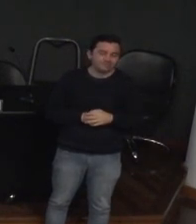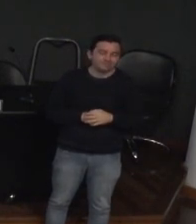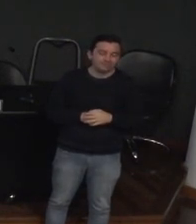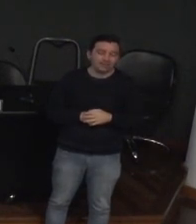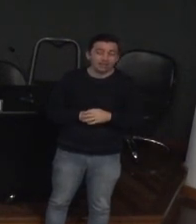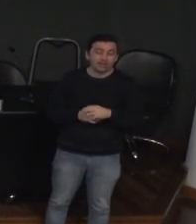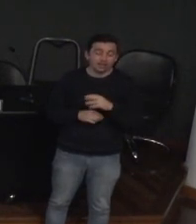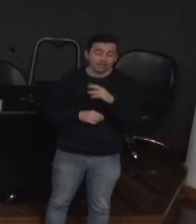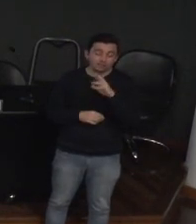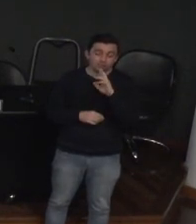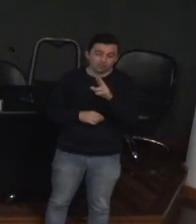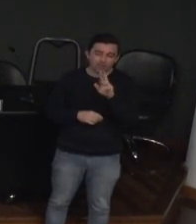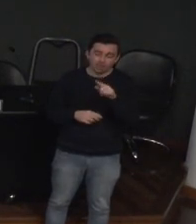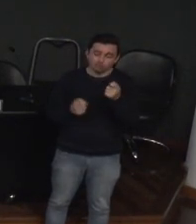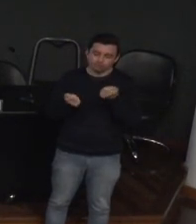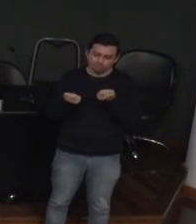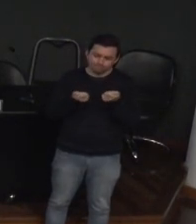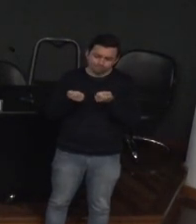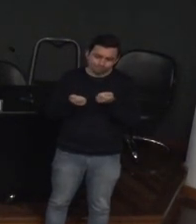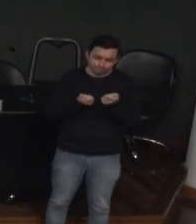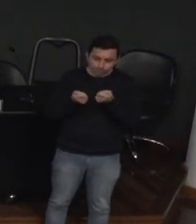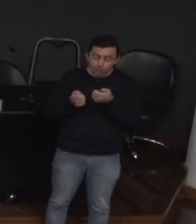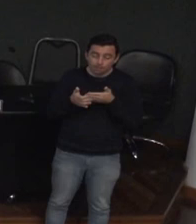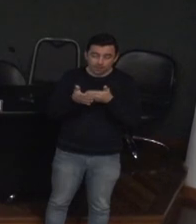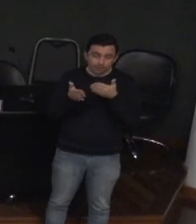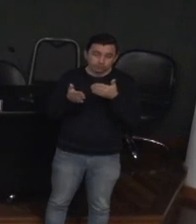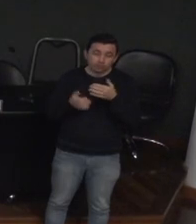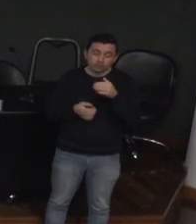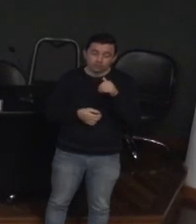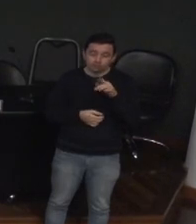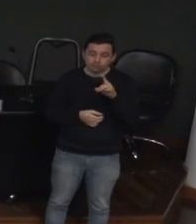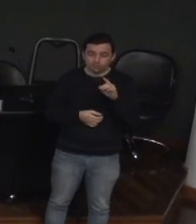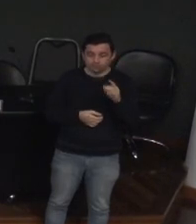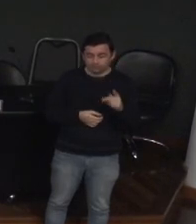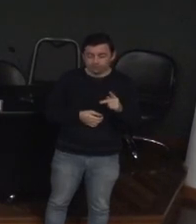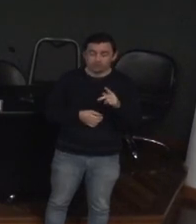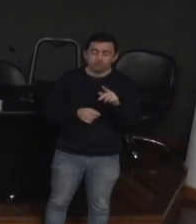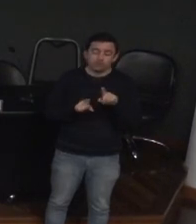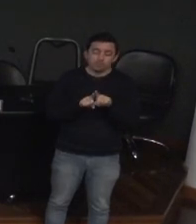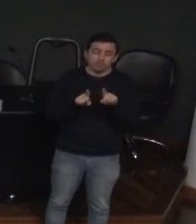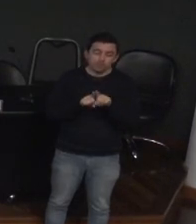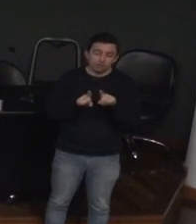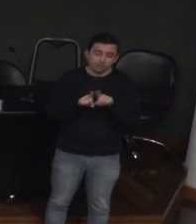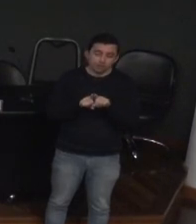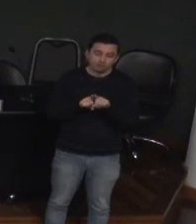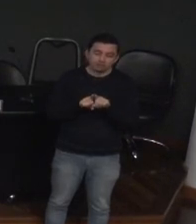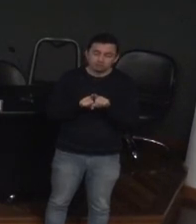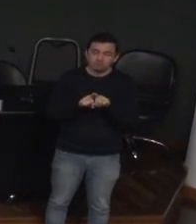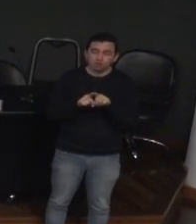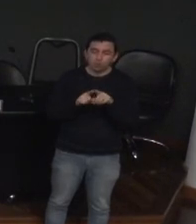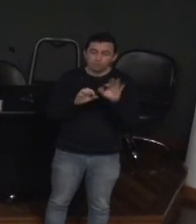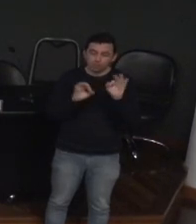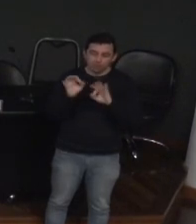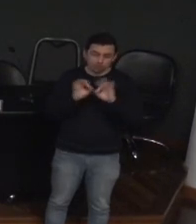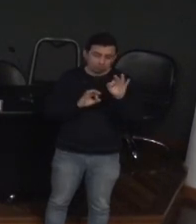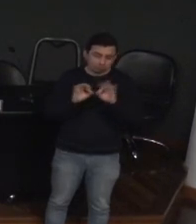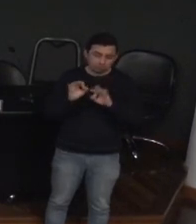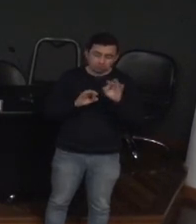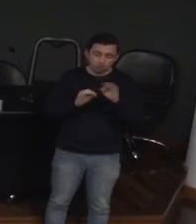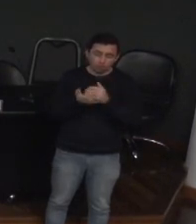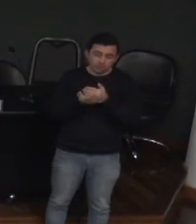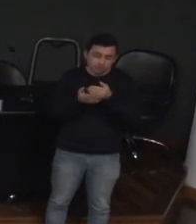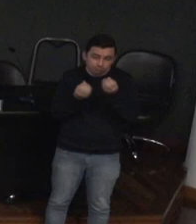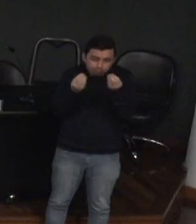Resposta ao risco seria a mitigação do impacto e o aviso à NPD, diretamente. O plano de ação para implementação de controle